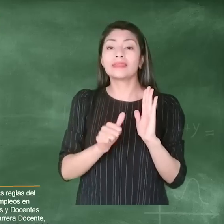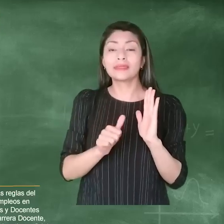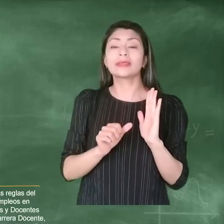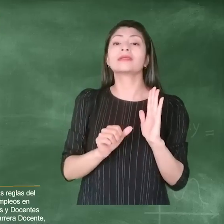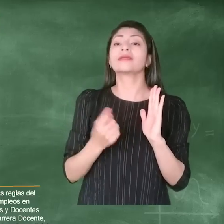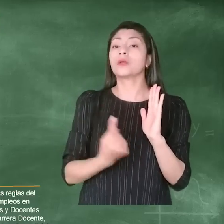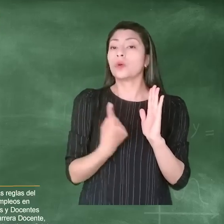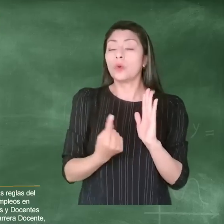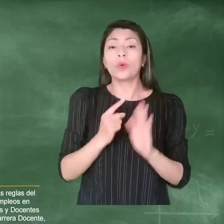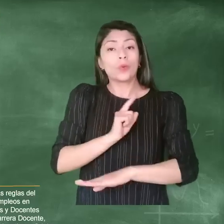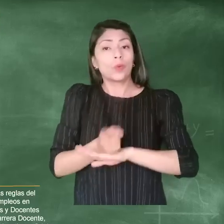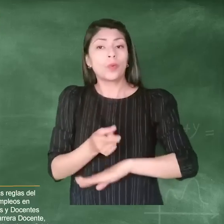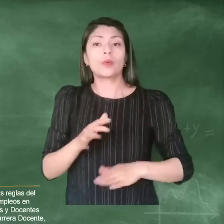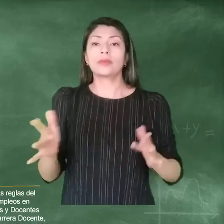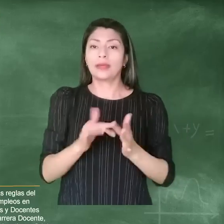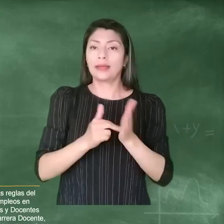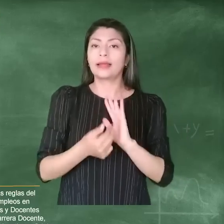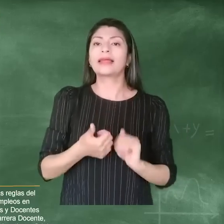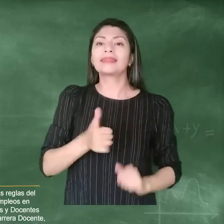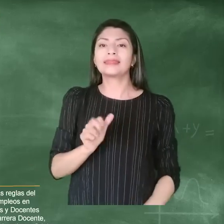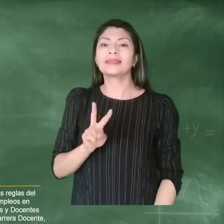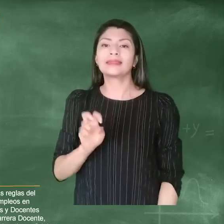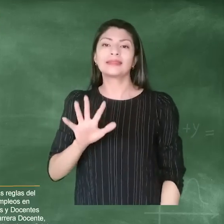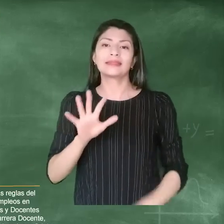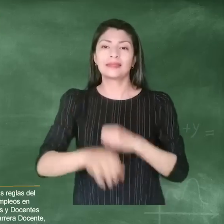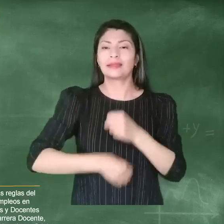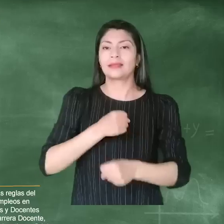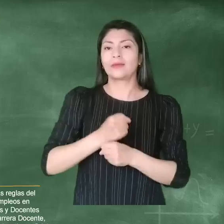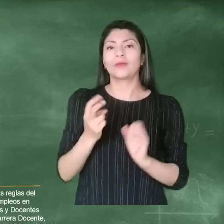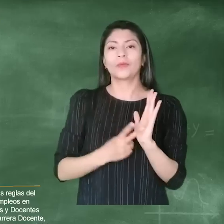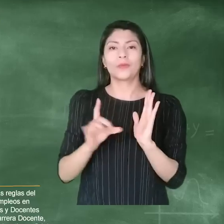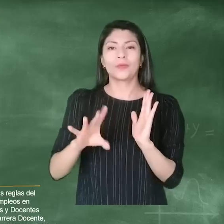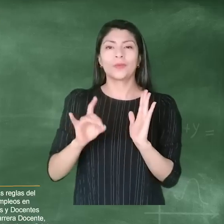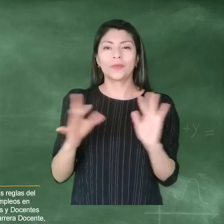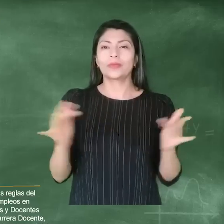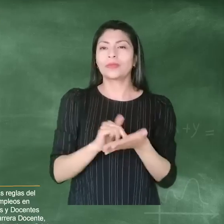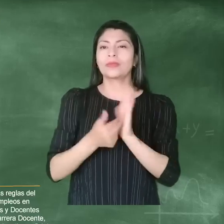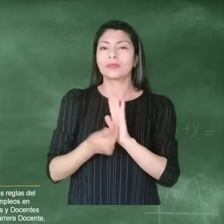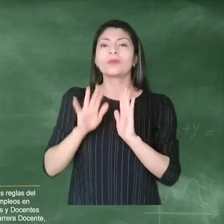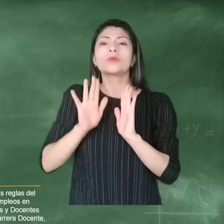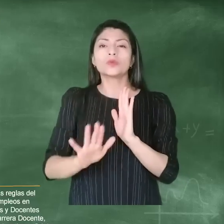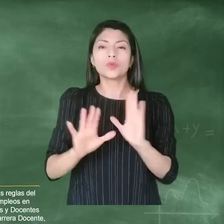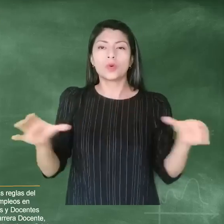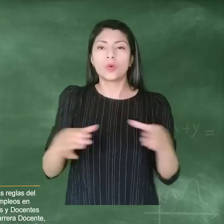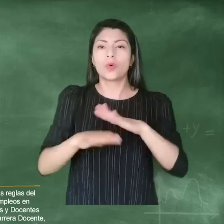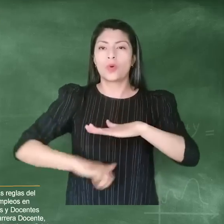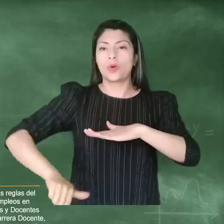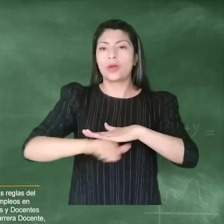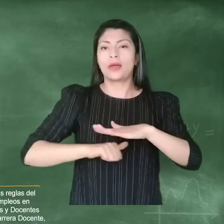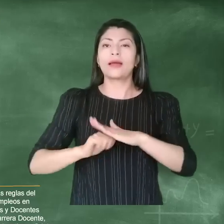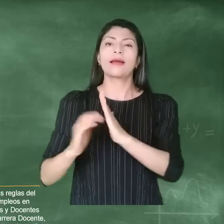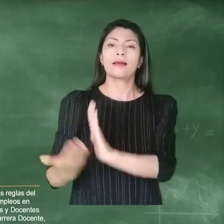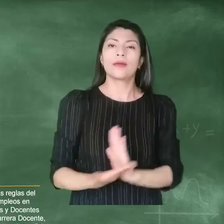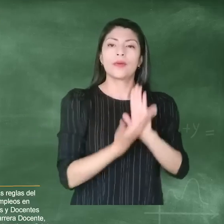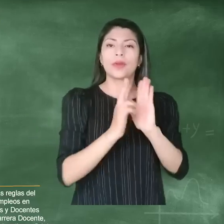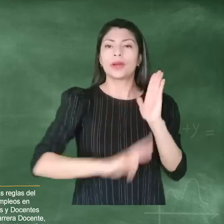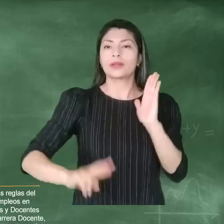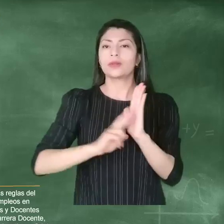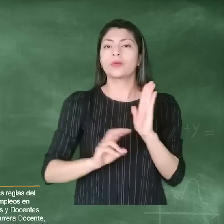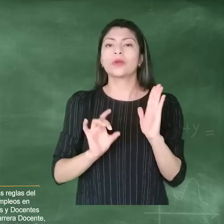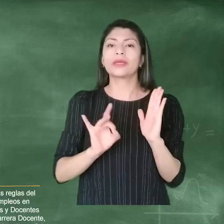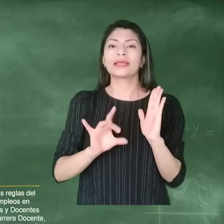de 2006, el Decreto Único Reglamentario 1075 de 2015 del sector educación,